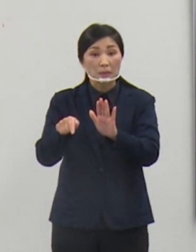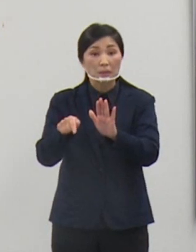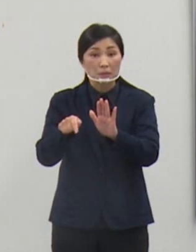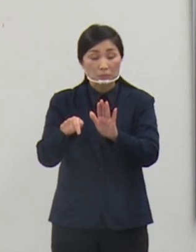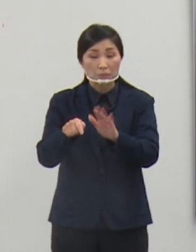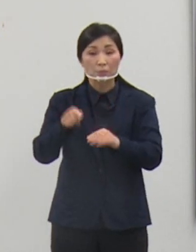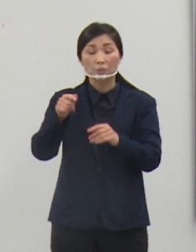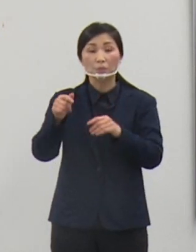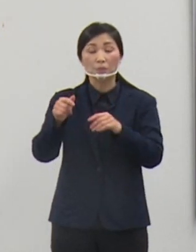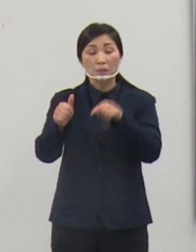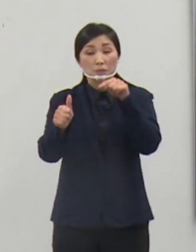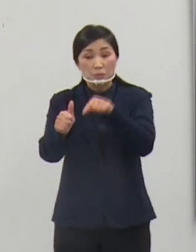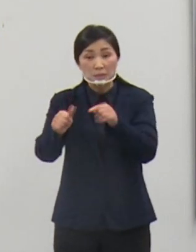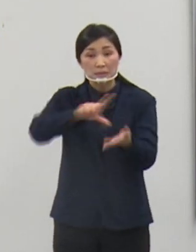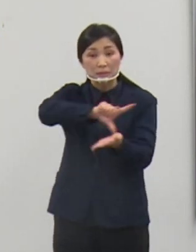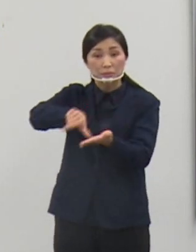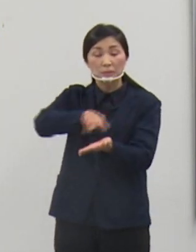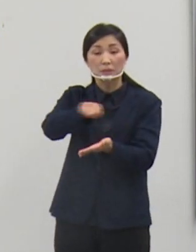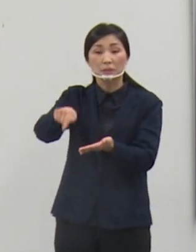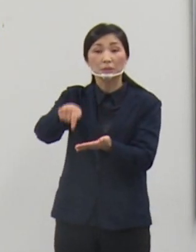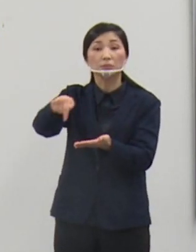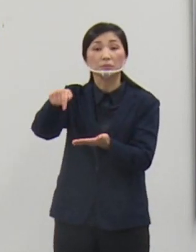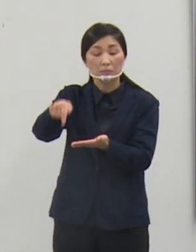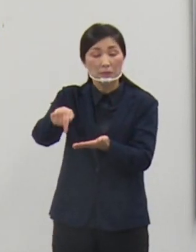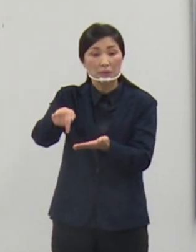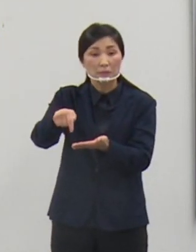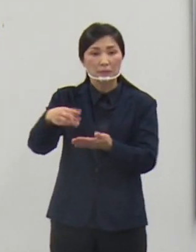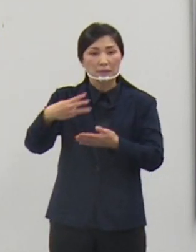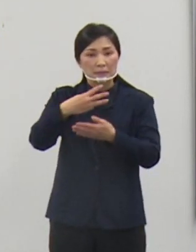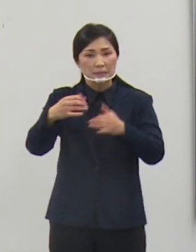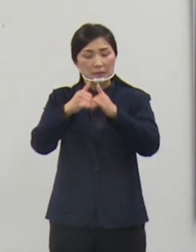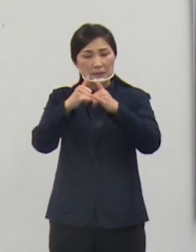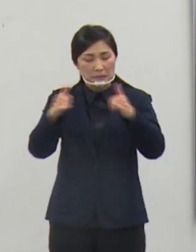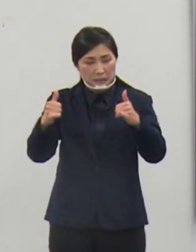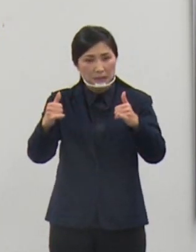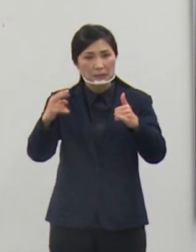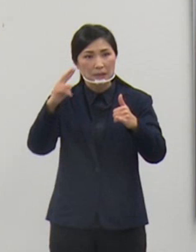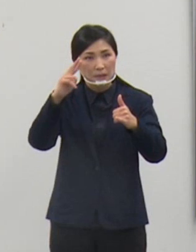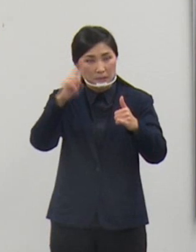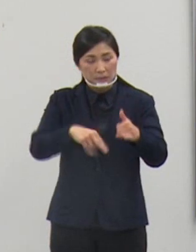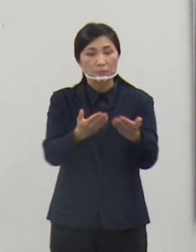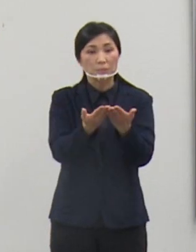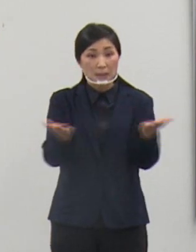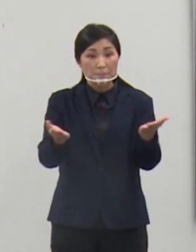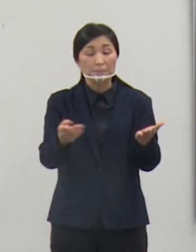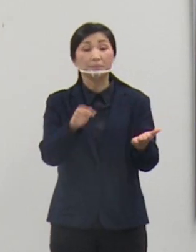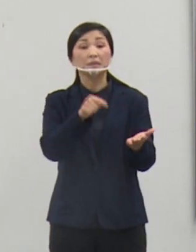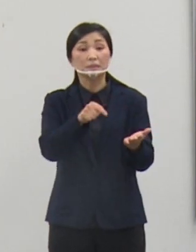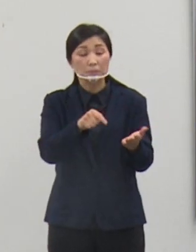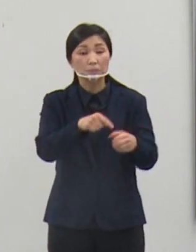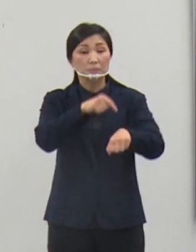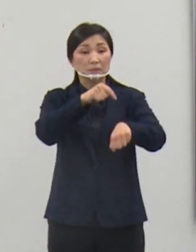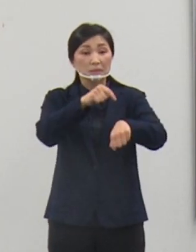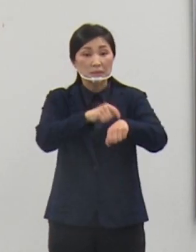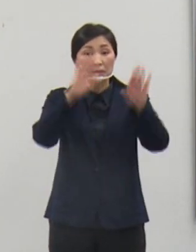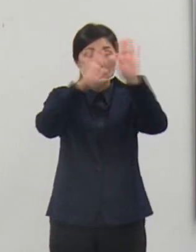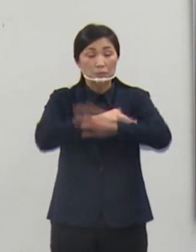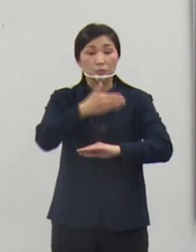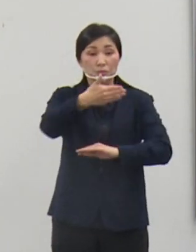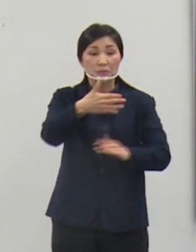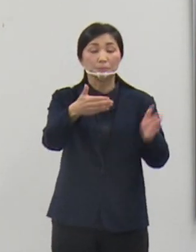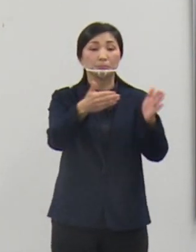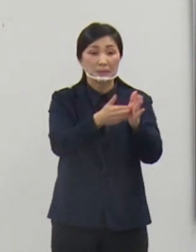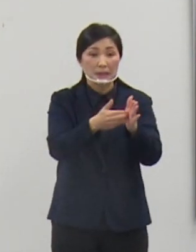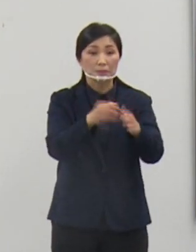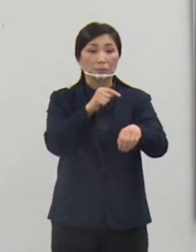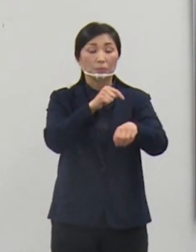区域においては、第三者認証店に対しても21時までの営業時間短縮